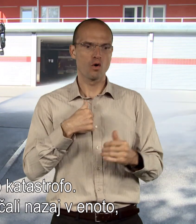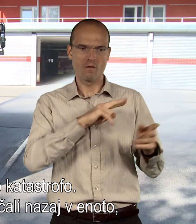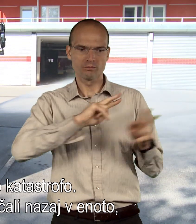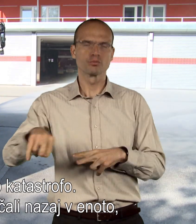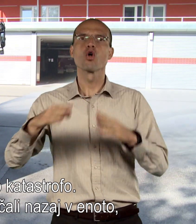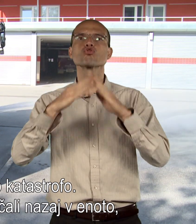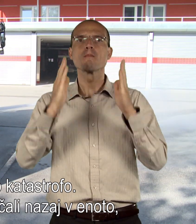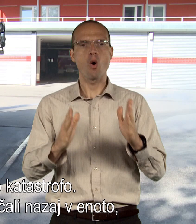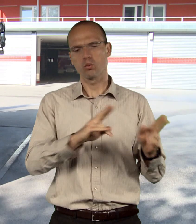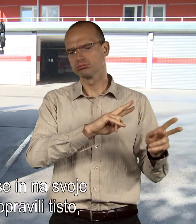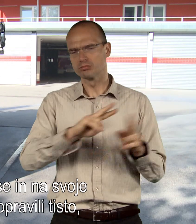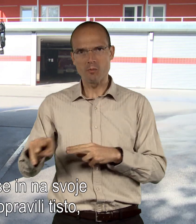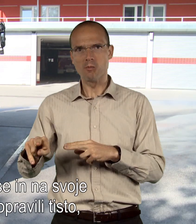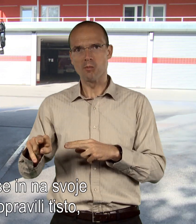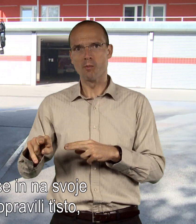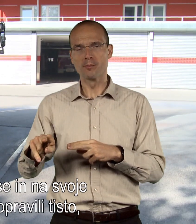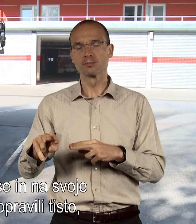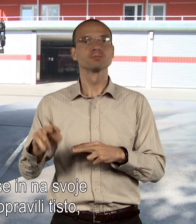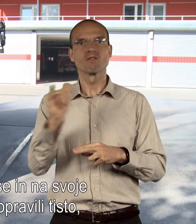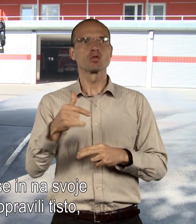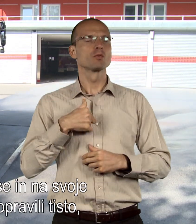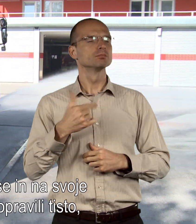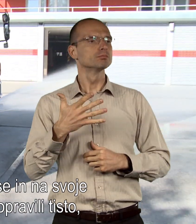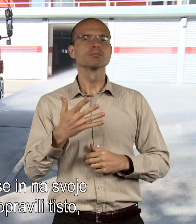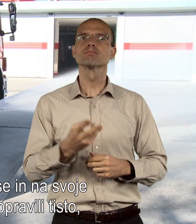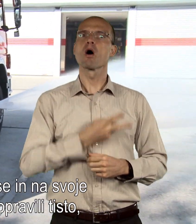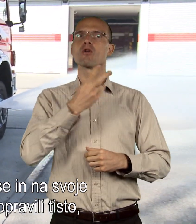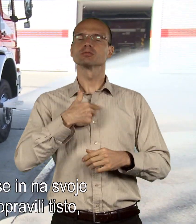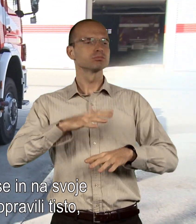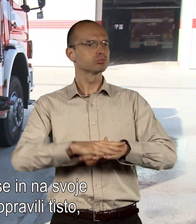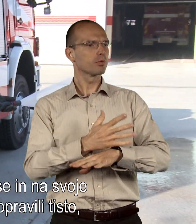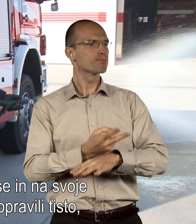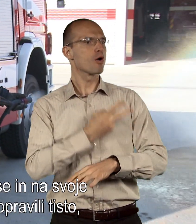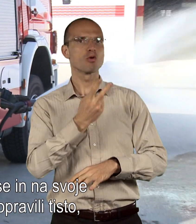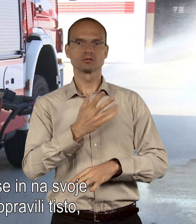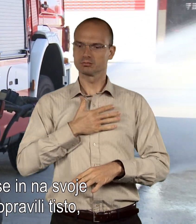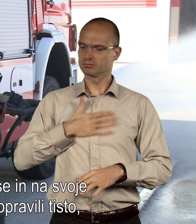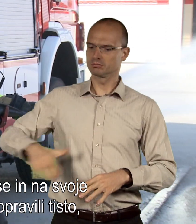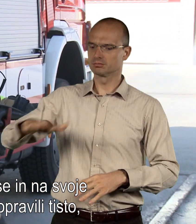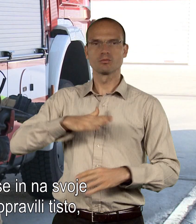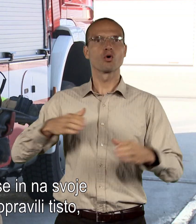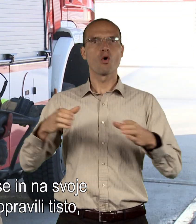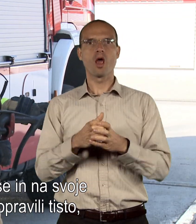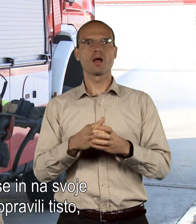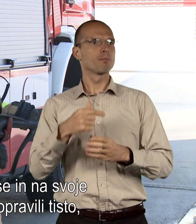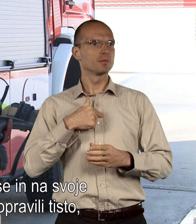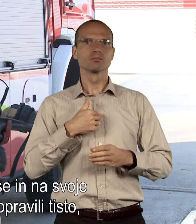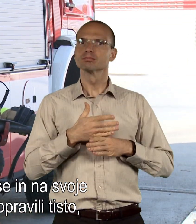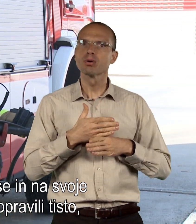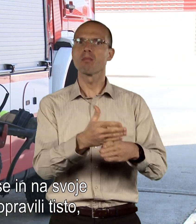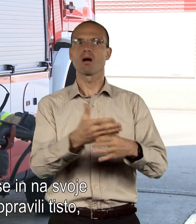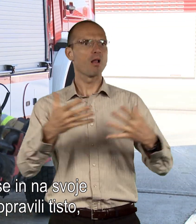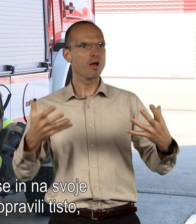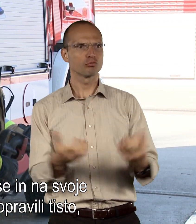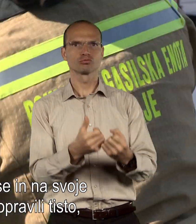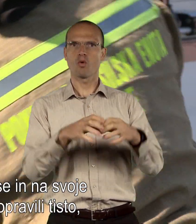domov vračali v enoto, sem bil ponosen na sebe in na svoje kolege, da smo